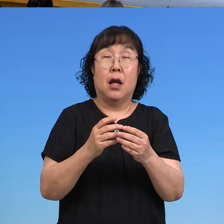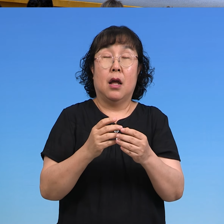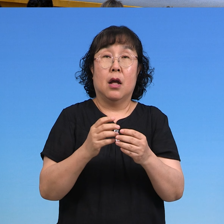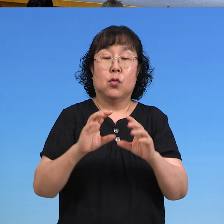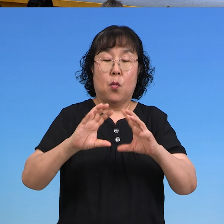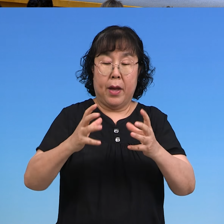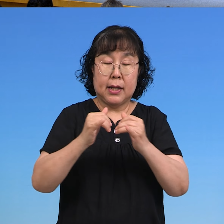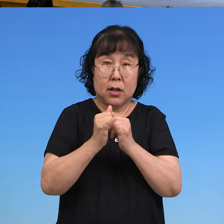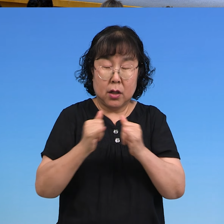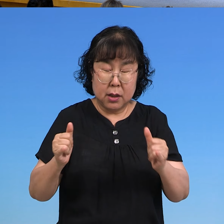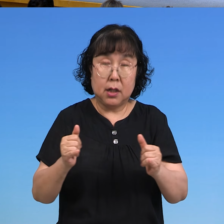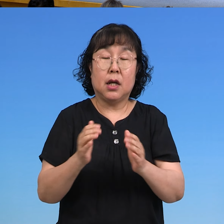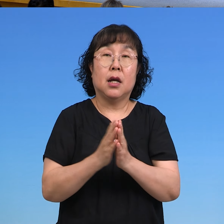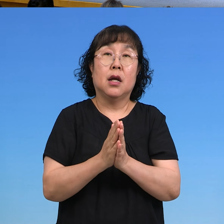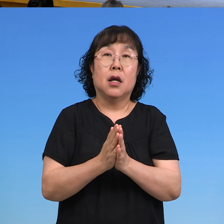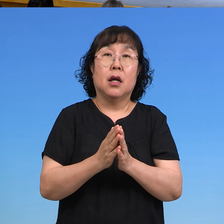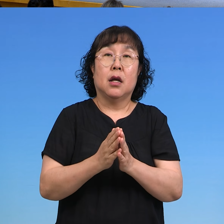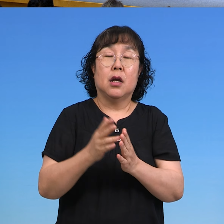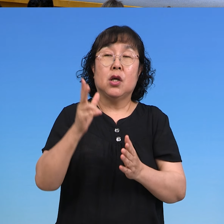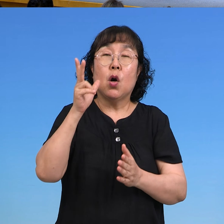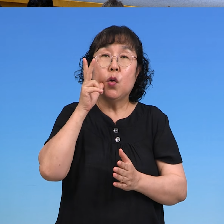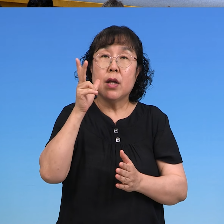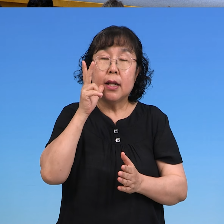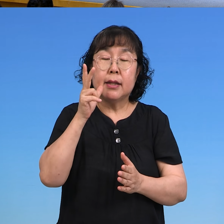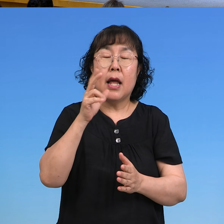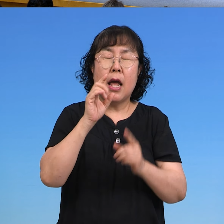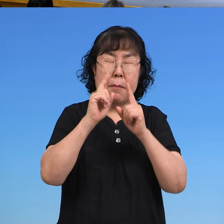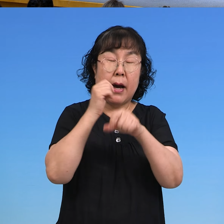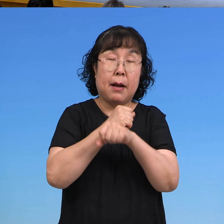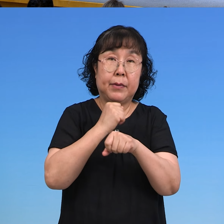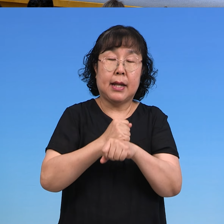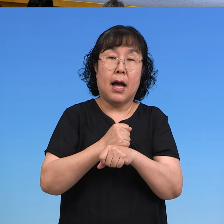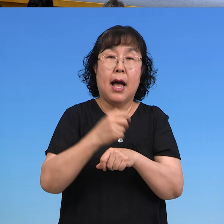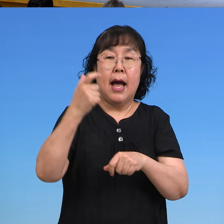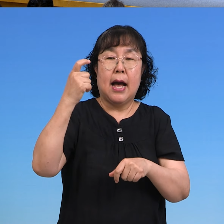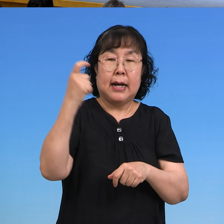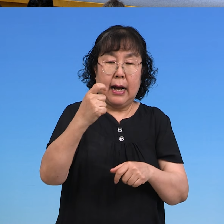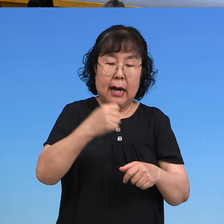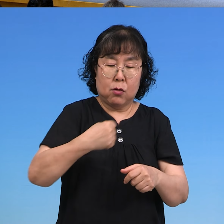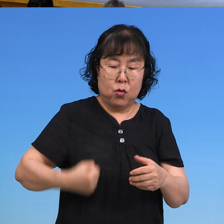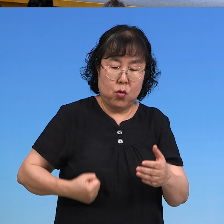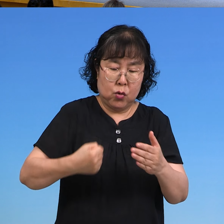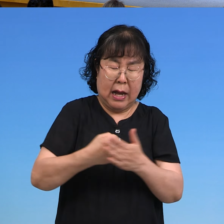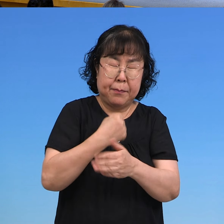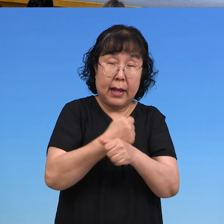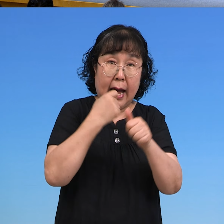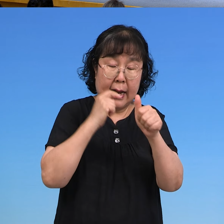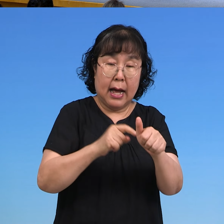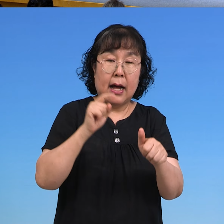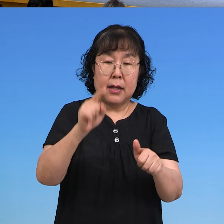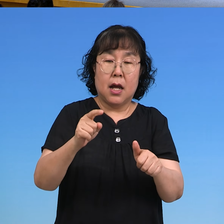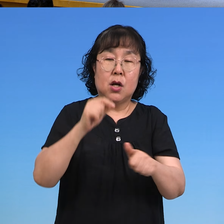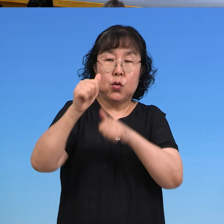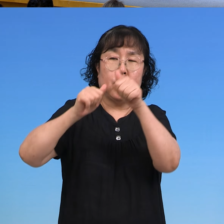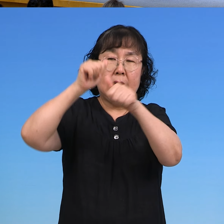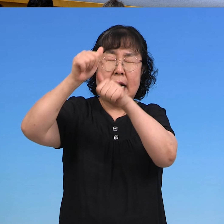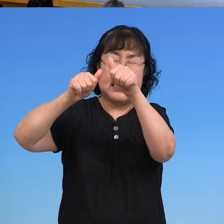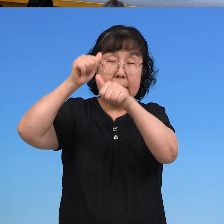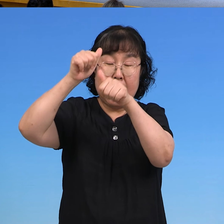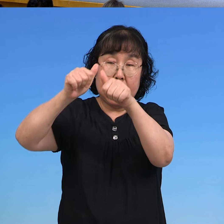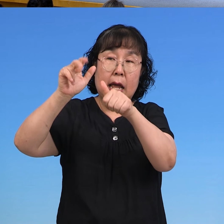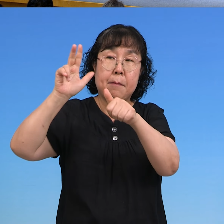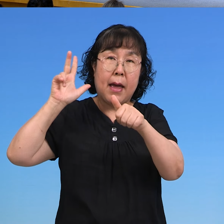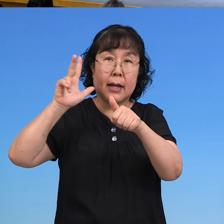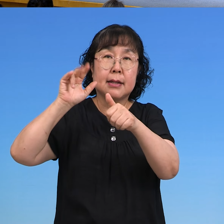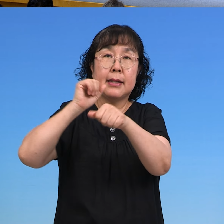합니다. 권면을. 자 한번 보십시오. 6절입니다. 강하고 담대하라. 너는 내가 그들의 조상에게 맹세하여 그들에게 주리라